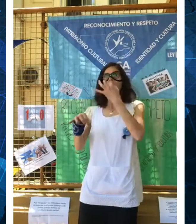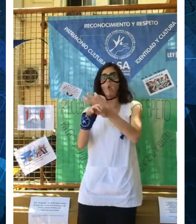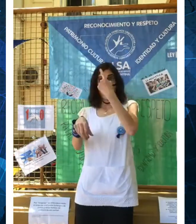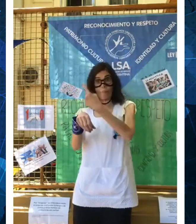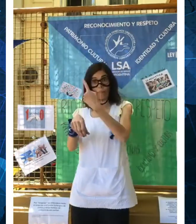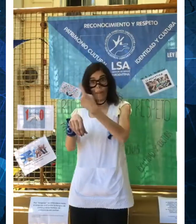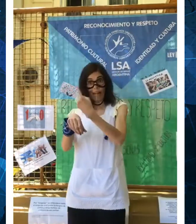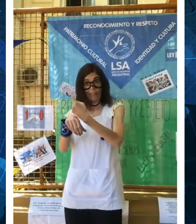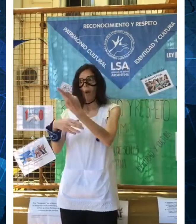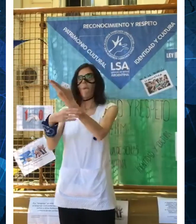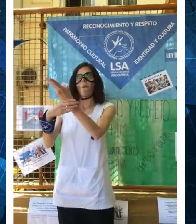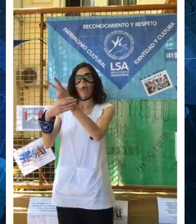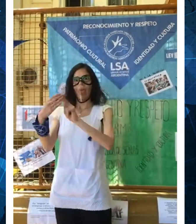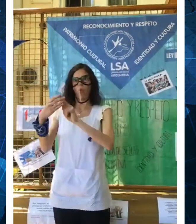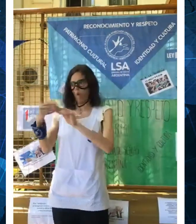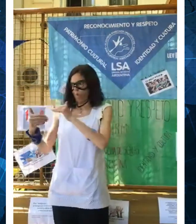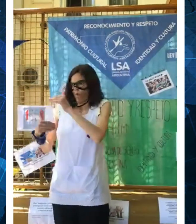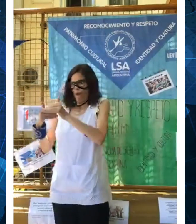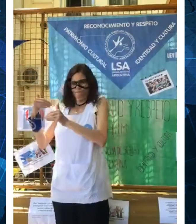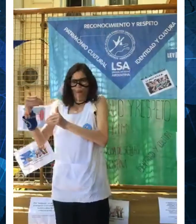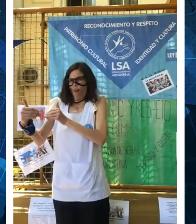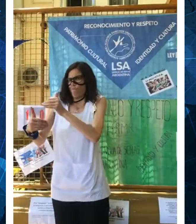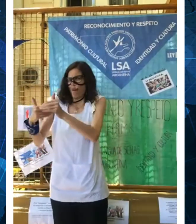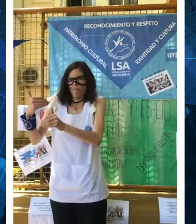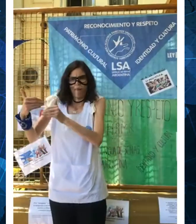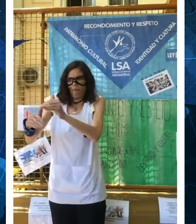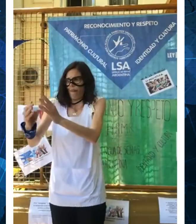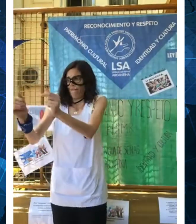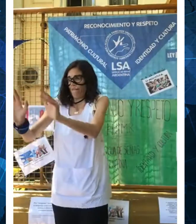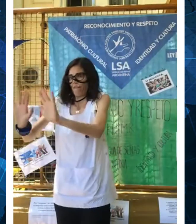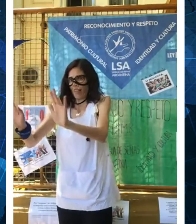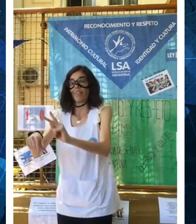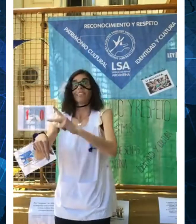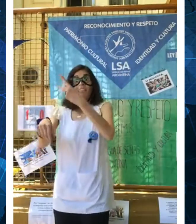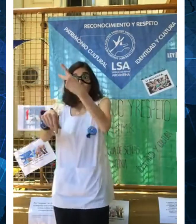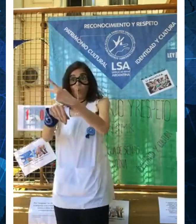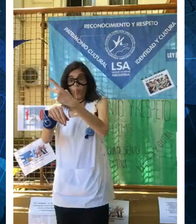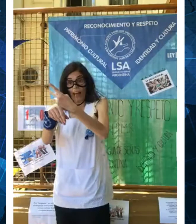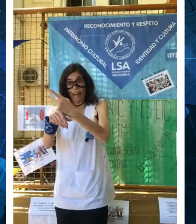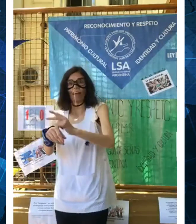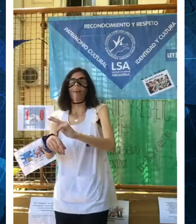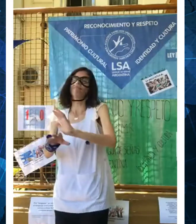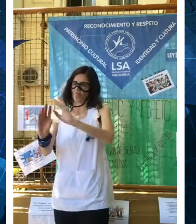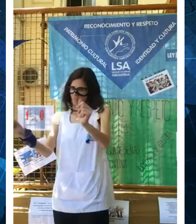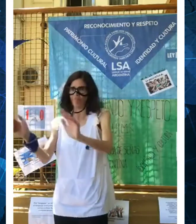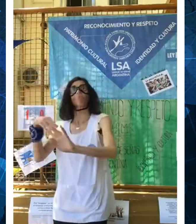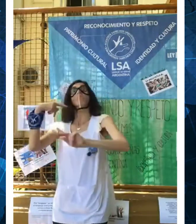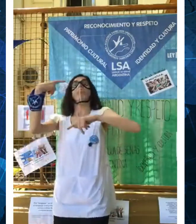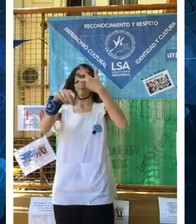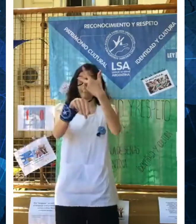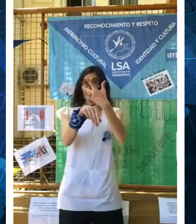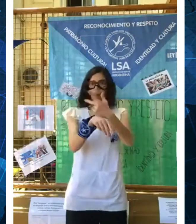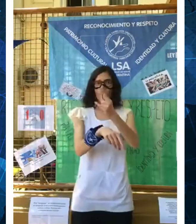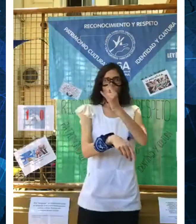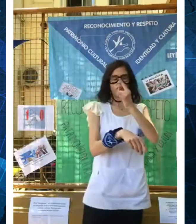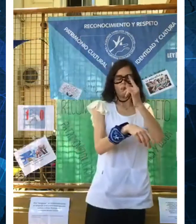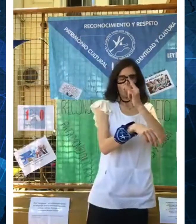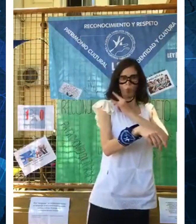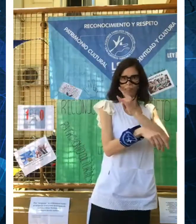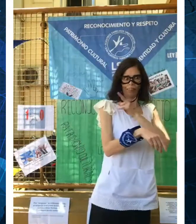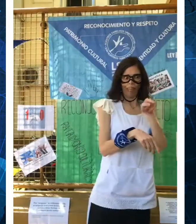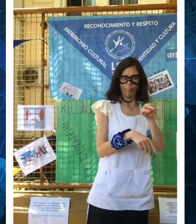Y las chicas y los chicos sordos en las escuelas primarias bilingües pueden avanzar y desarrollarse muchísimo,